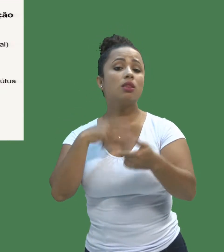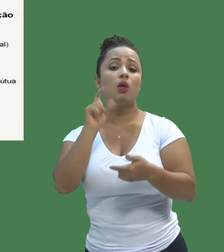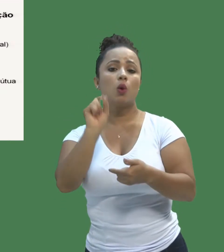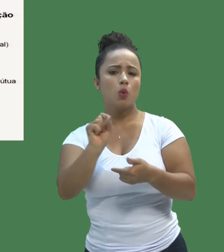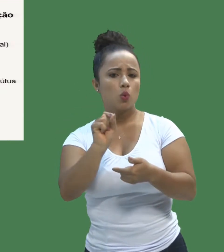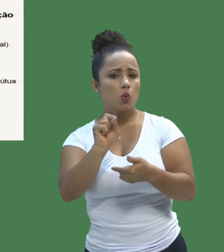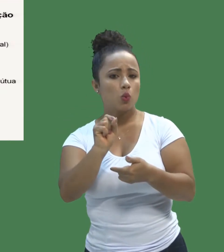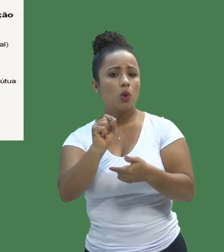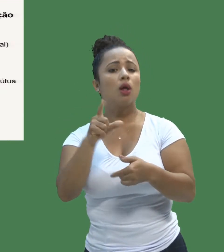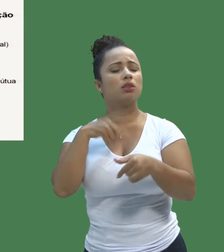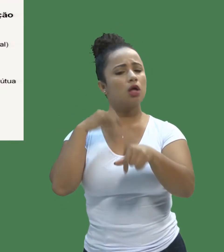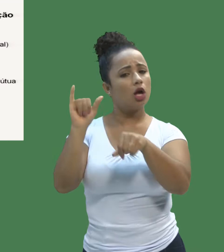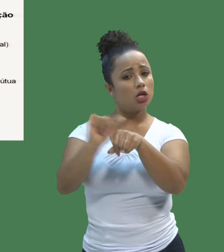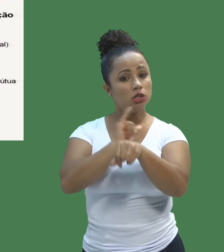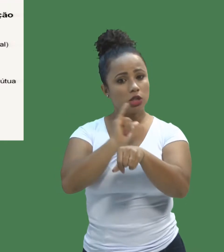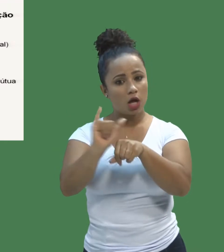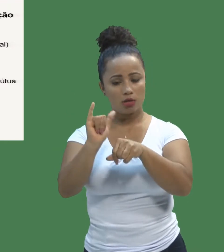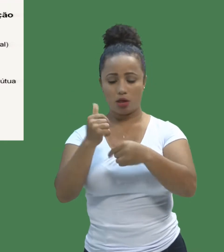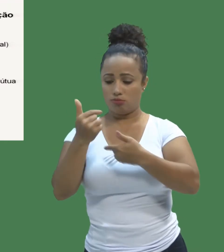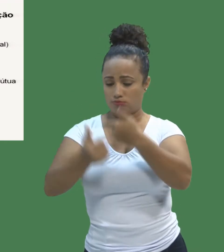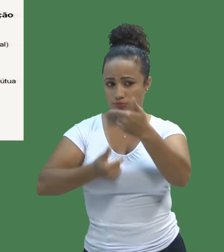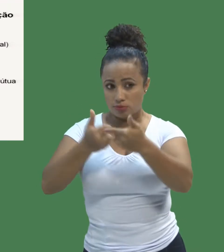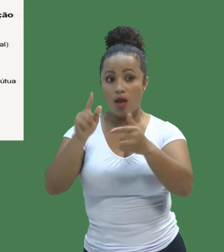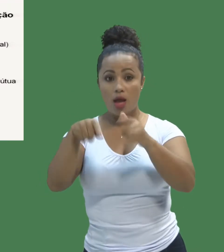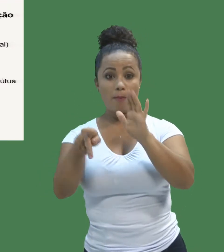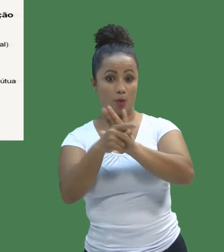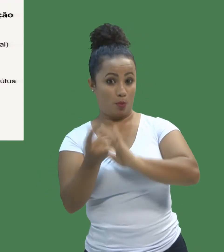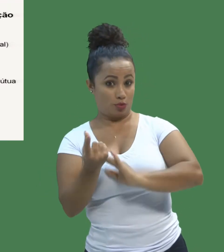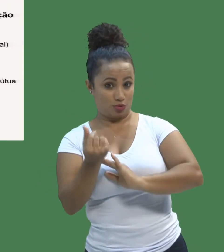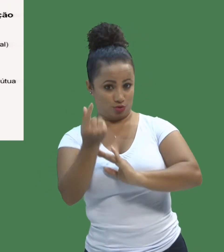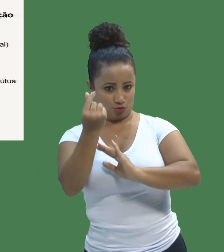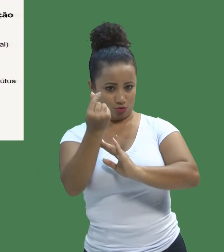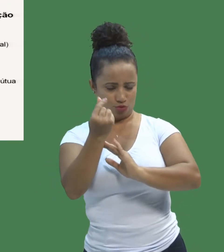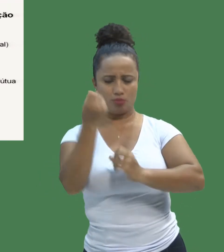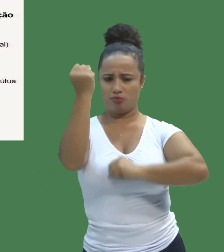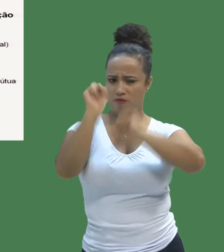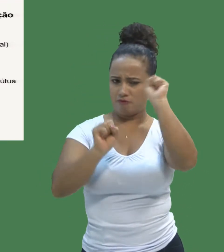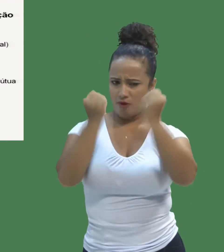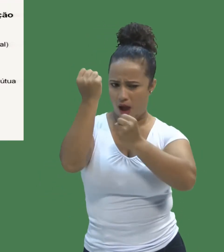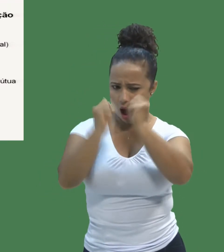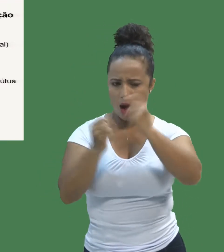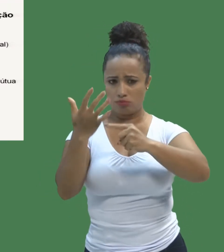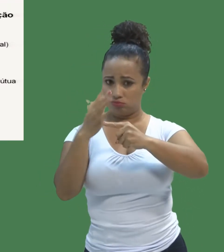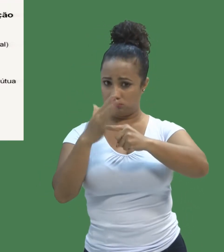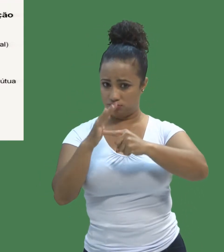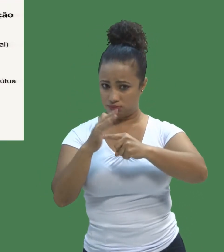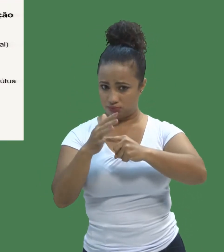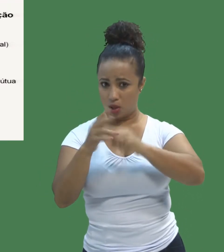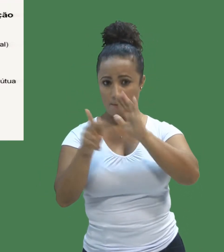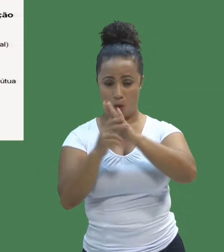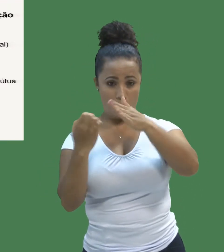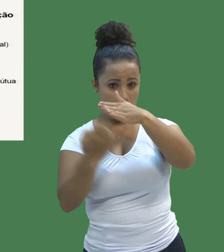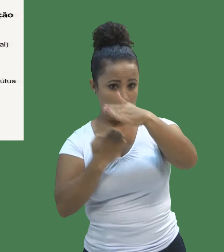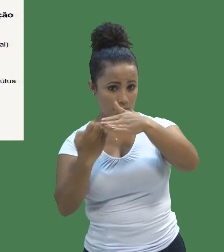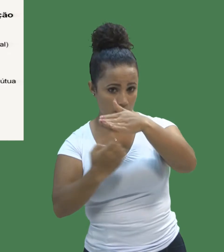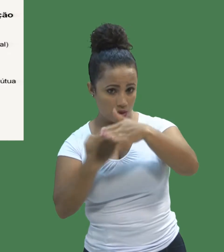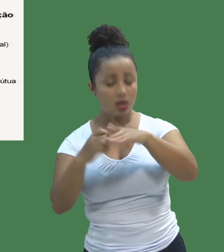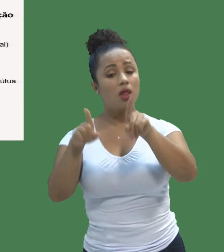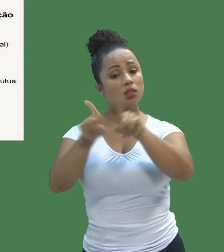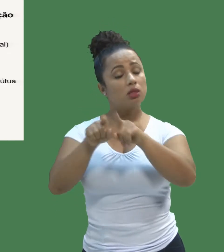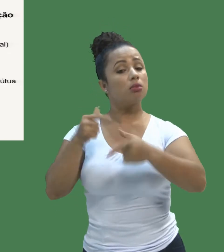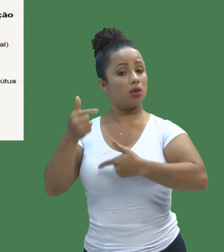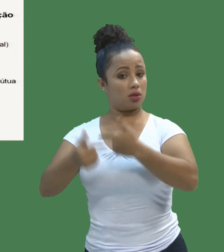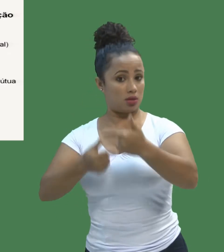os meios de produção, que é o capital, as máquinas, o maquinário empresarial e o